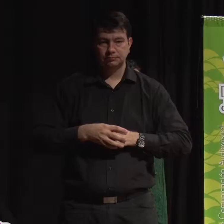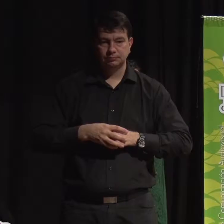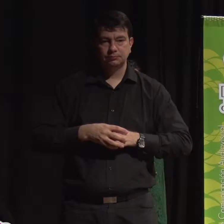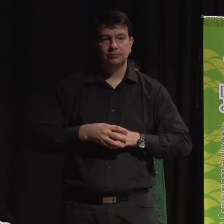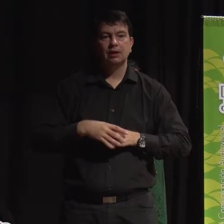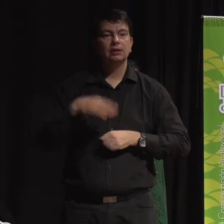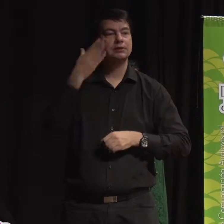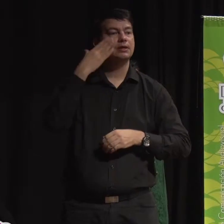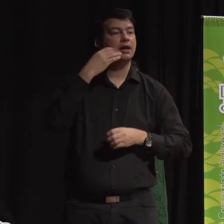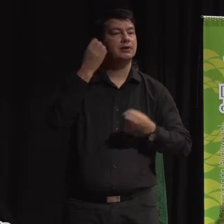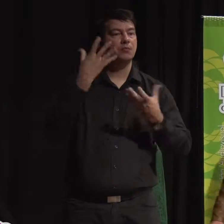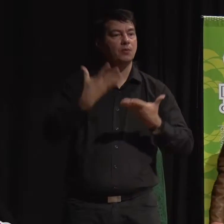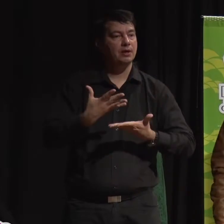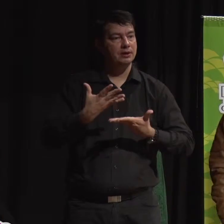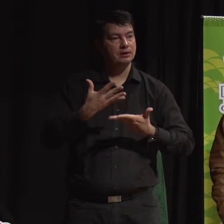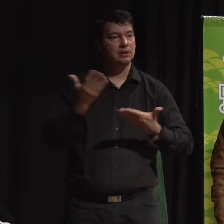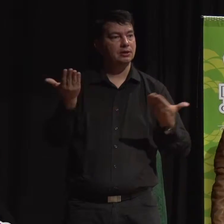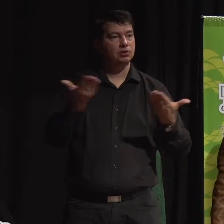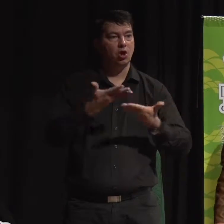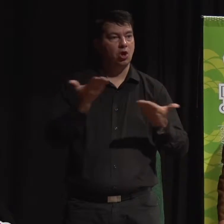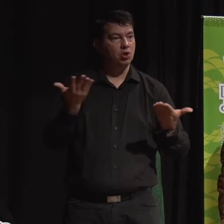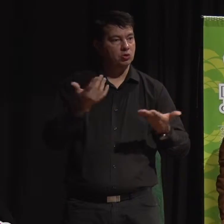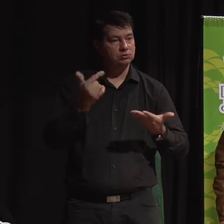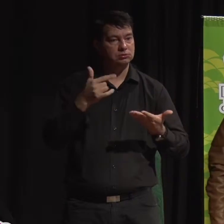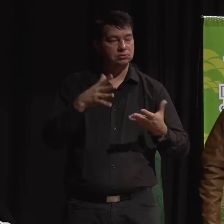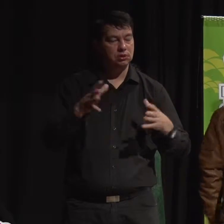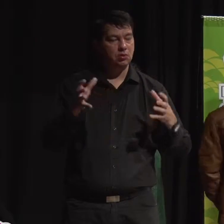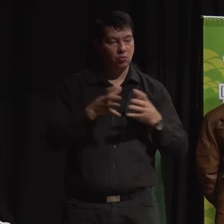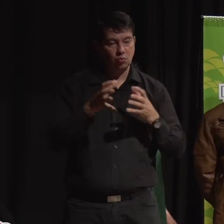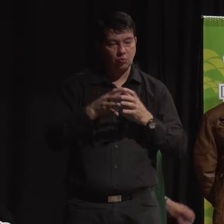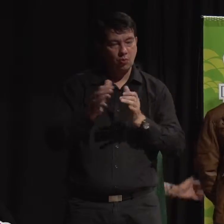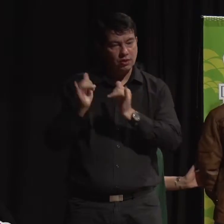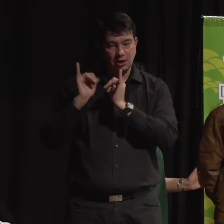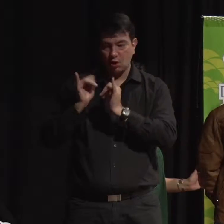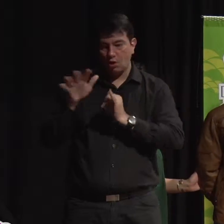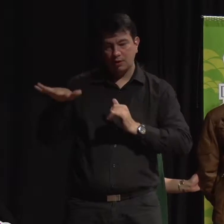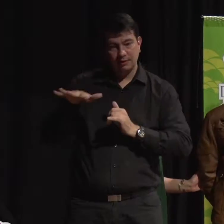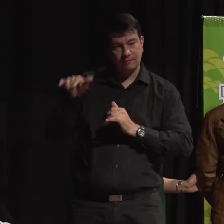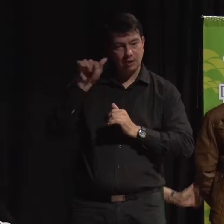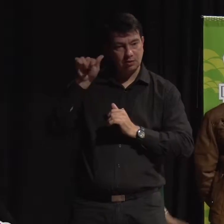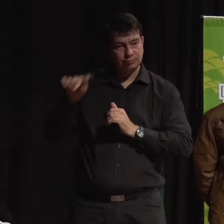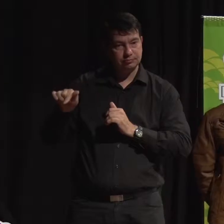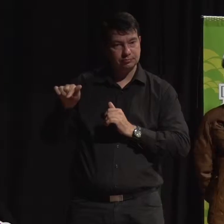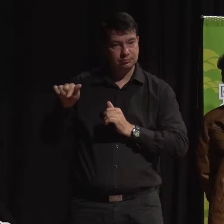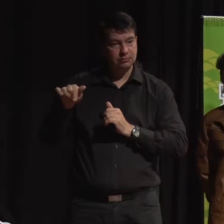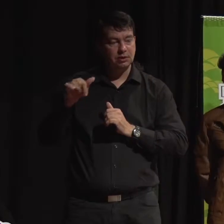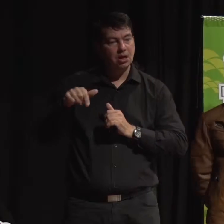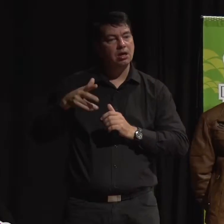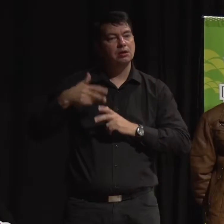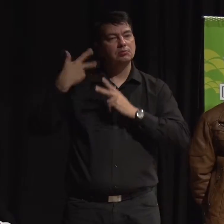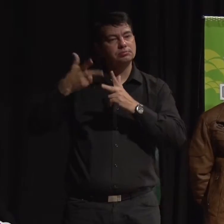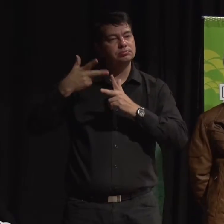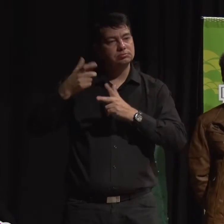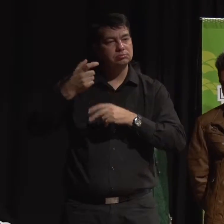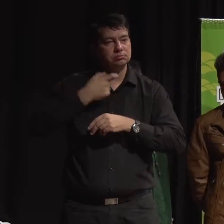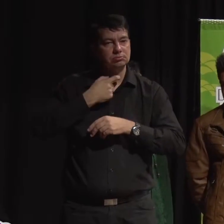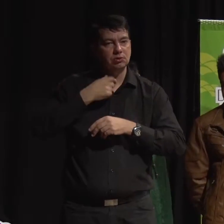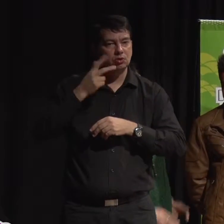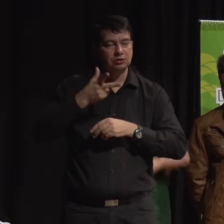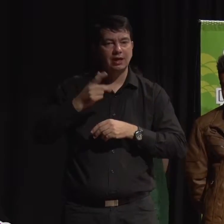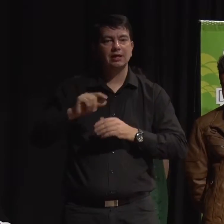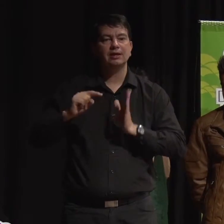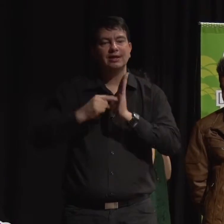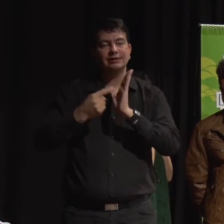buenas tardes a todos estén y huelen como un grupo juvenil que tenemos en el barrio queremos recalcar que se cumpla más el artículo